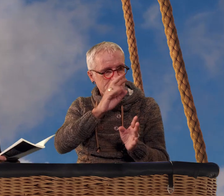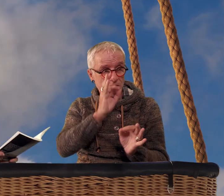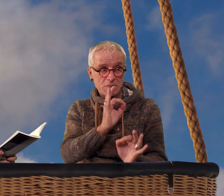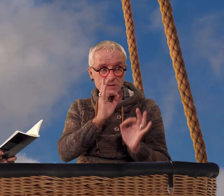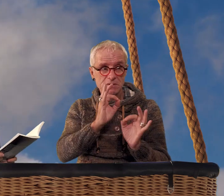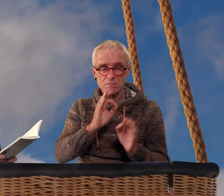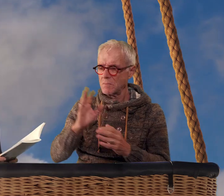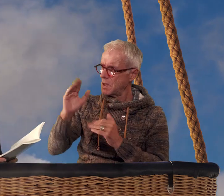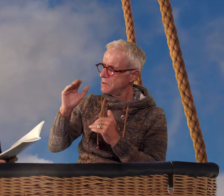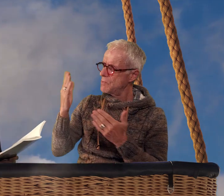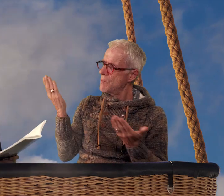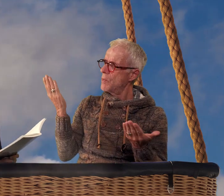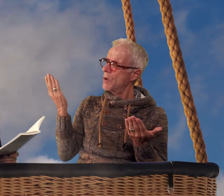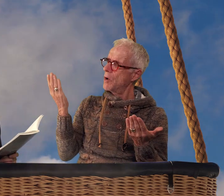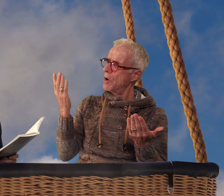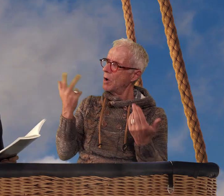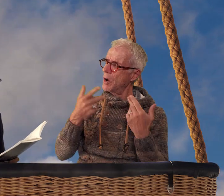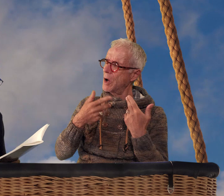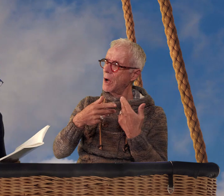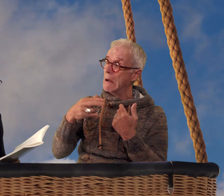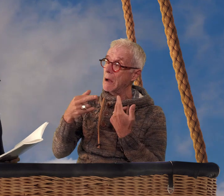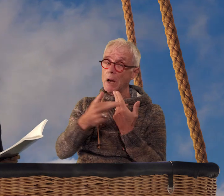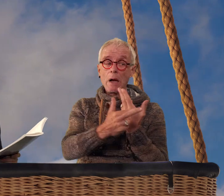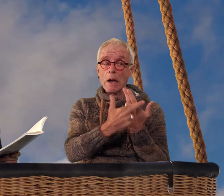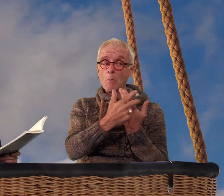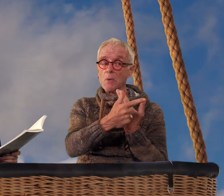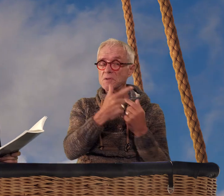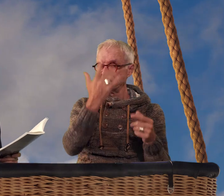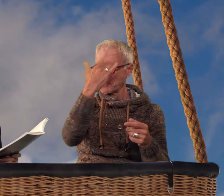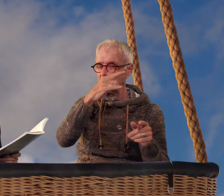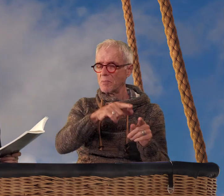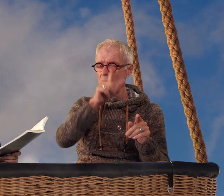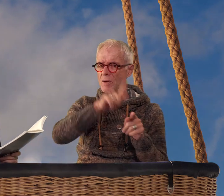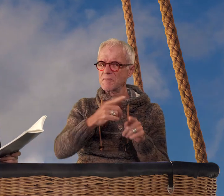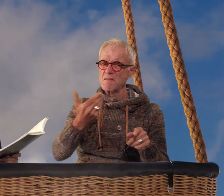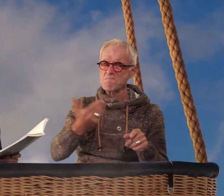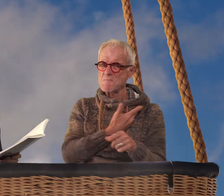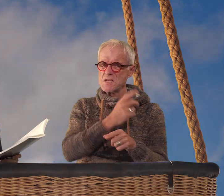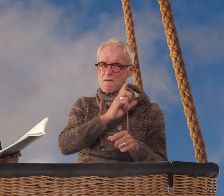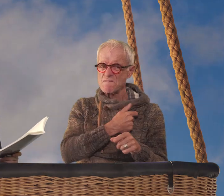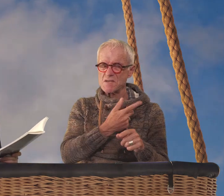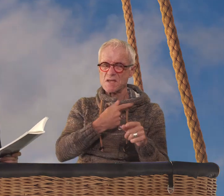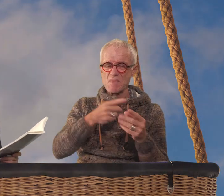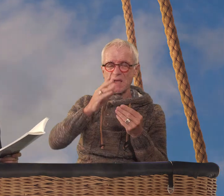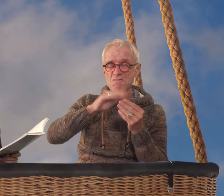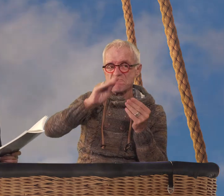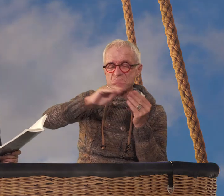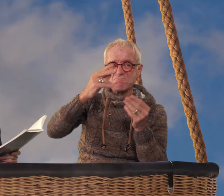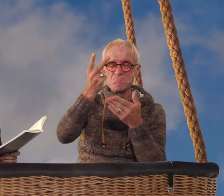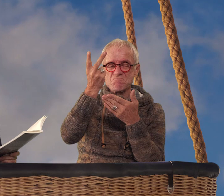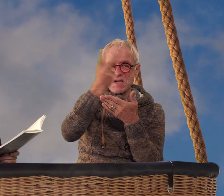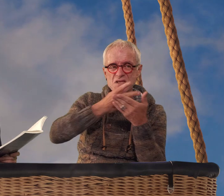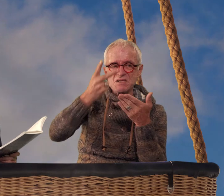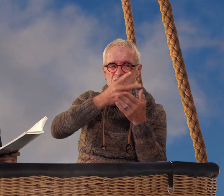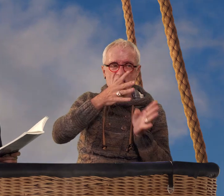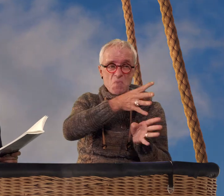« Tout espoir ? » répondit sourdement l'inconnu. « Blessé par les refus, les caricatures, ces coups de pied d'âne m'ont